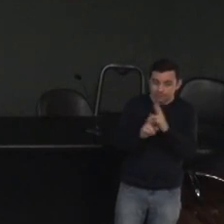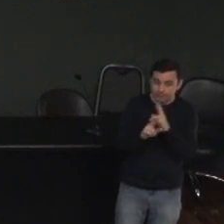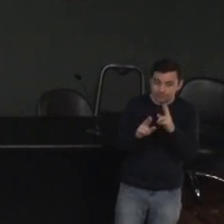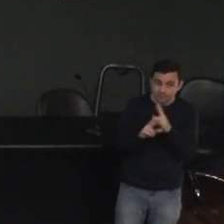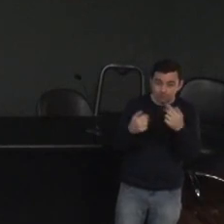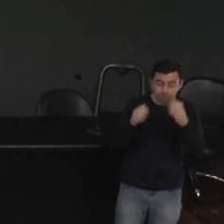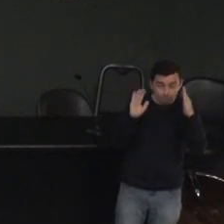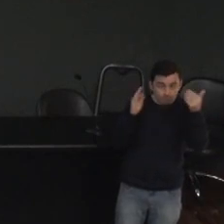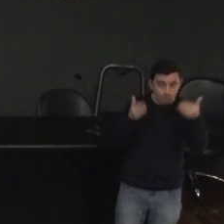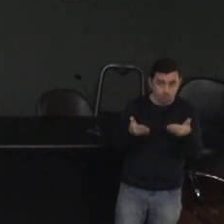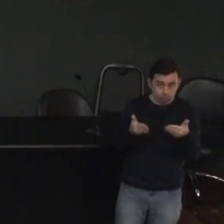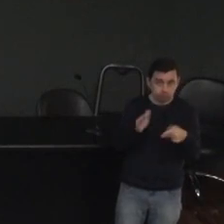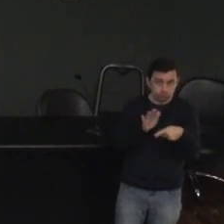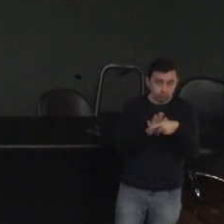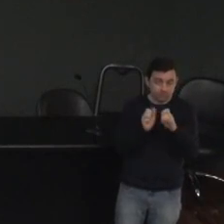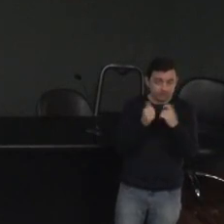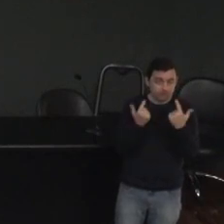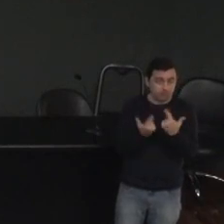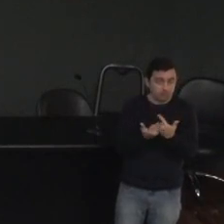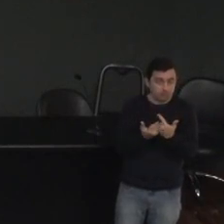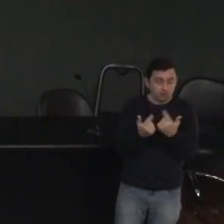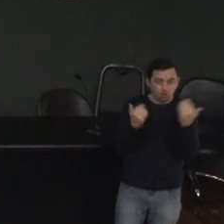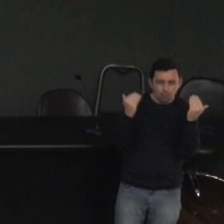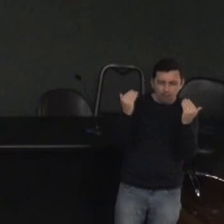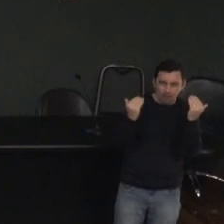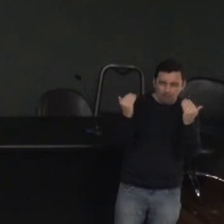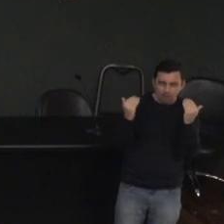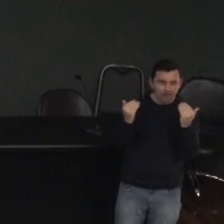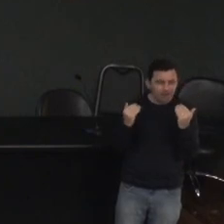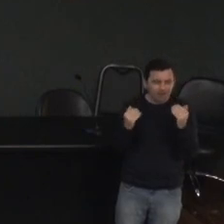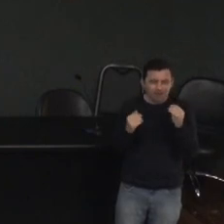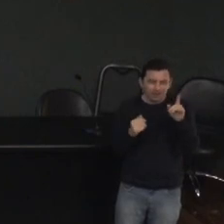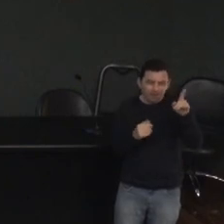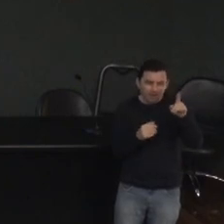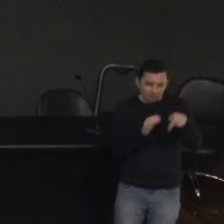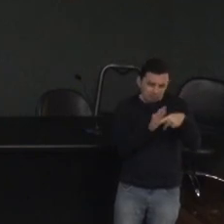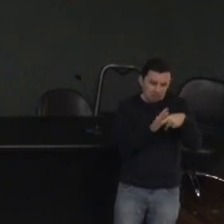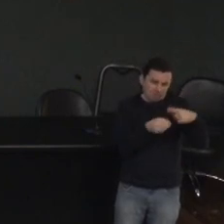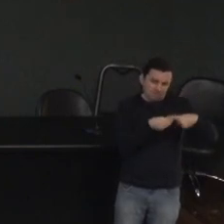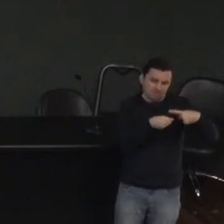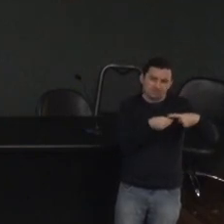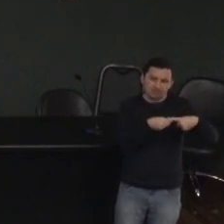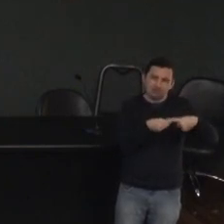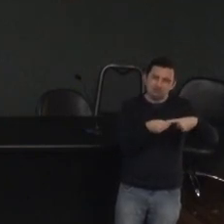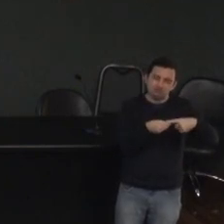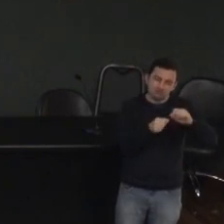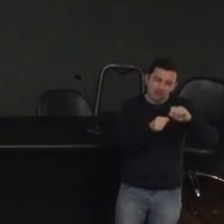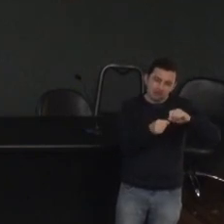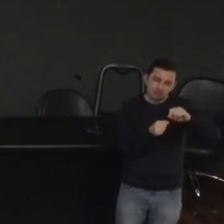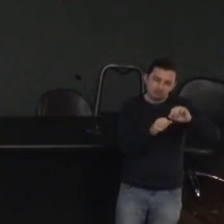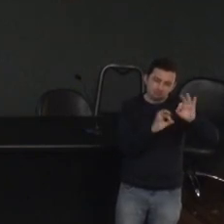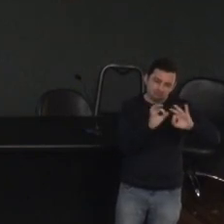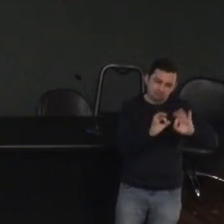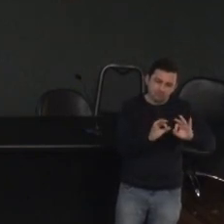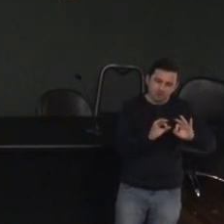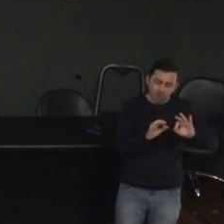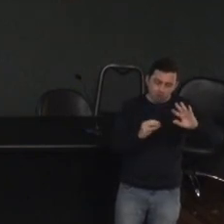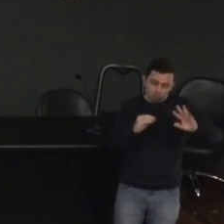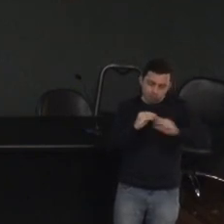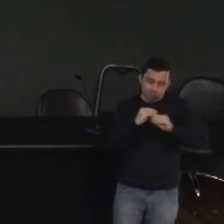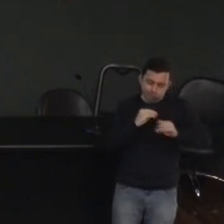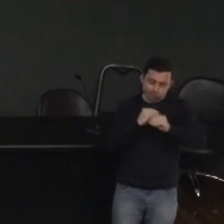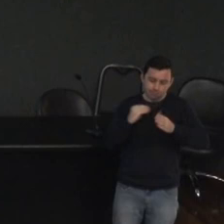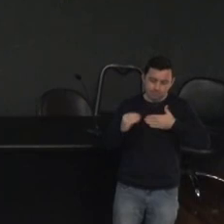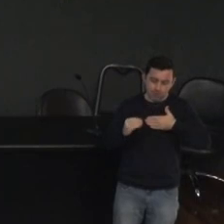são específicas da Assembleia daí você não pode comparar Ah não vou pegar lá as cláusulas que o município fez né que o estado fez e vou incluir no meu